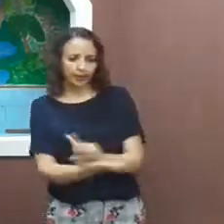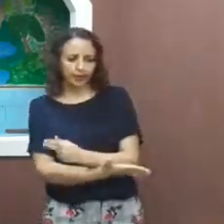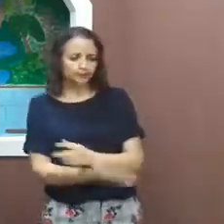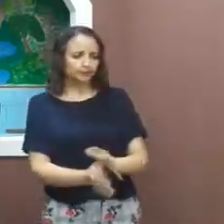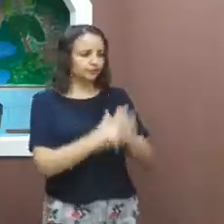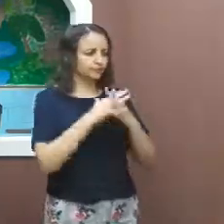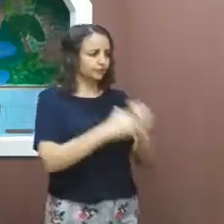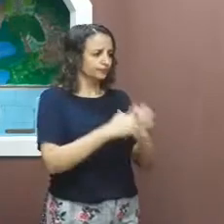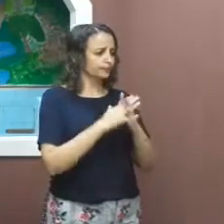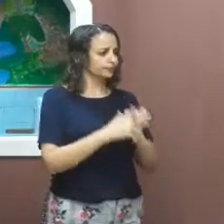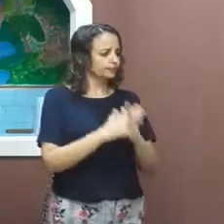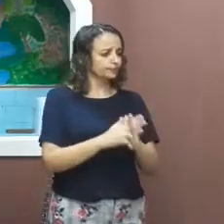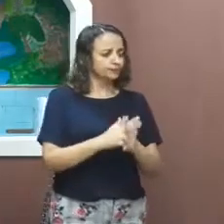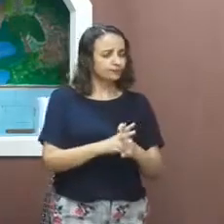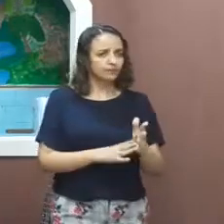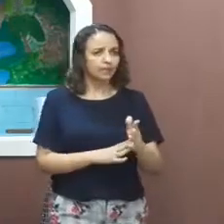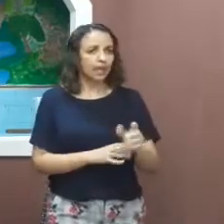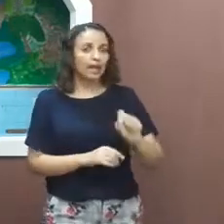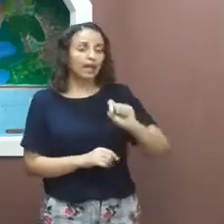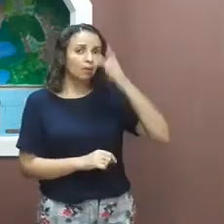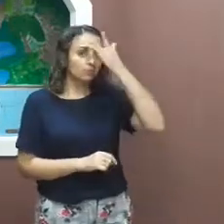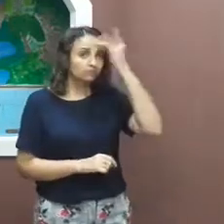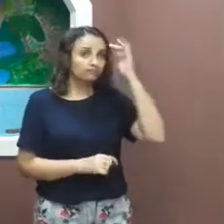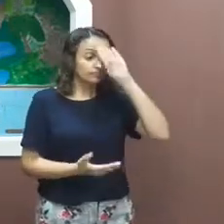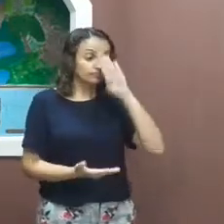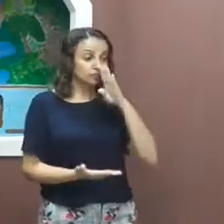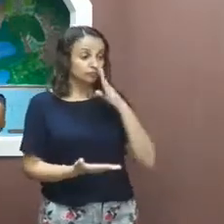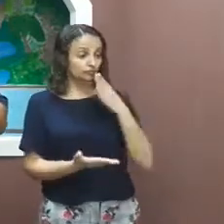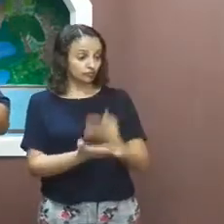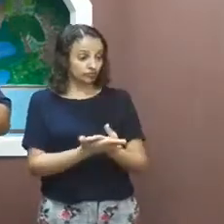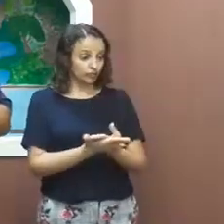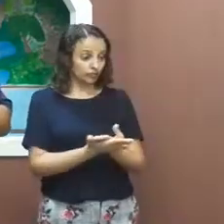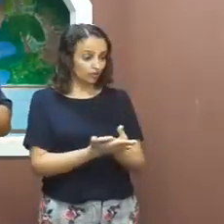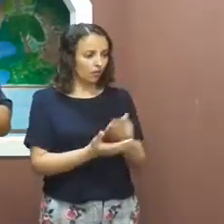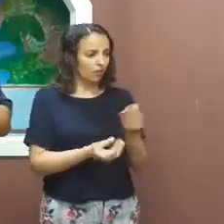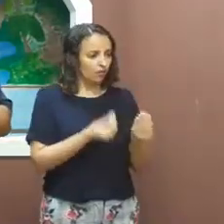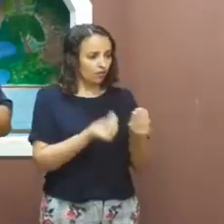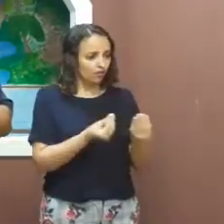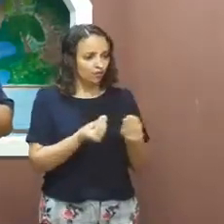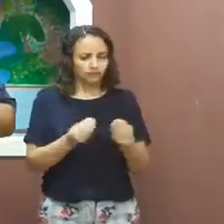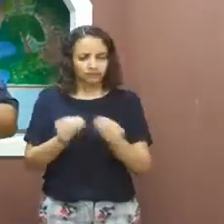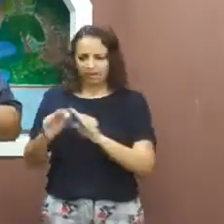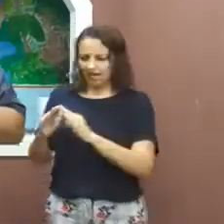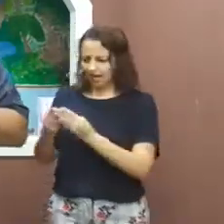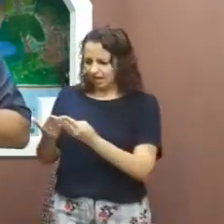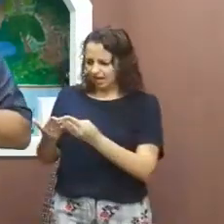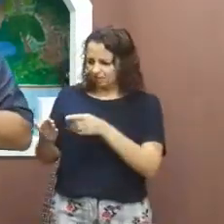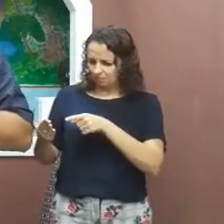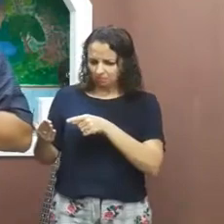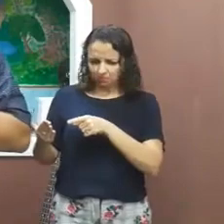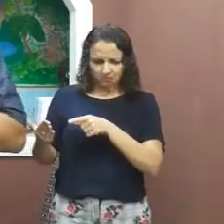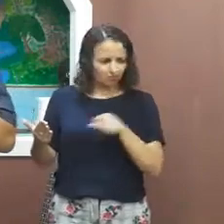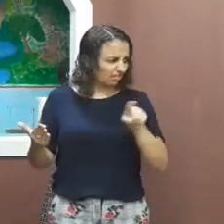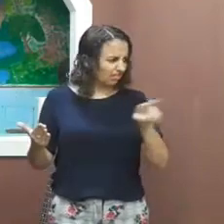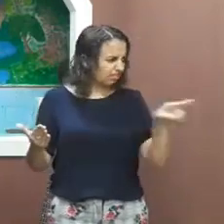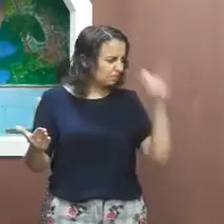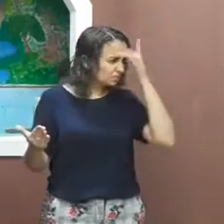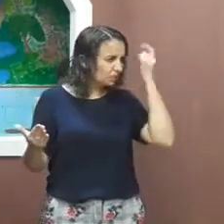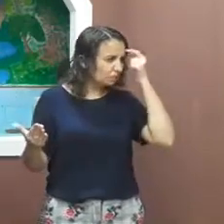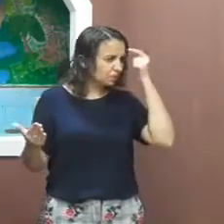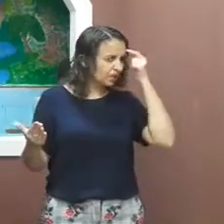eles jogaram fora, e quem acredita assim, as orientações da palavra de Deus. Mas eu e você, nós não